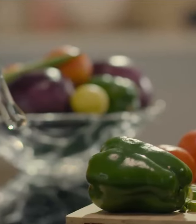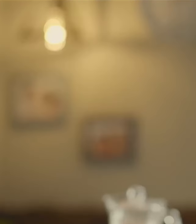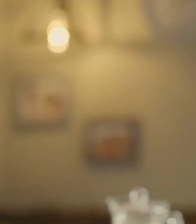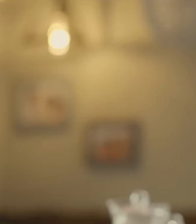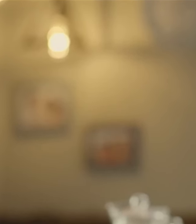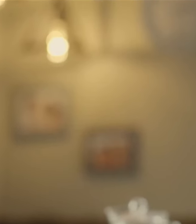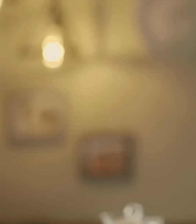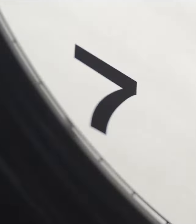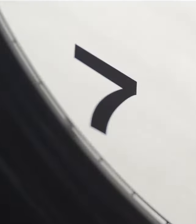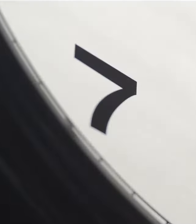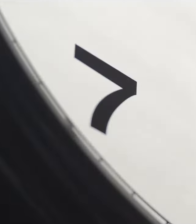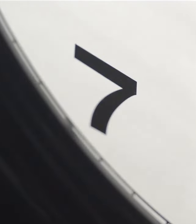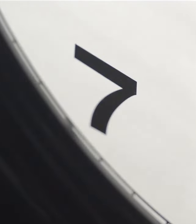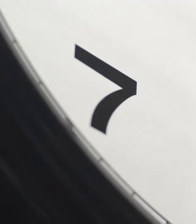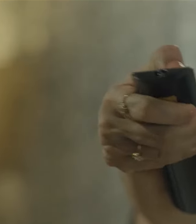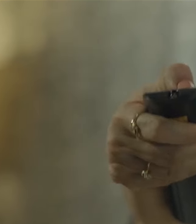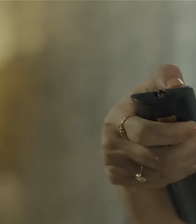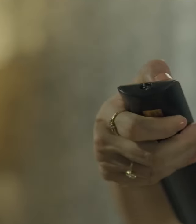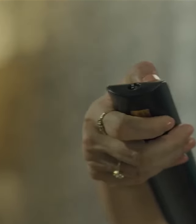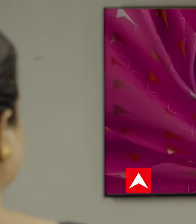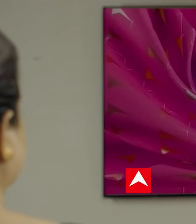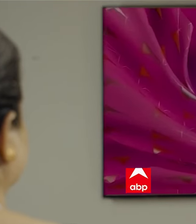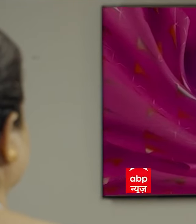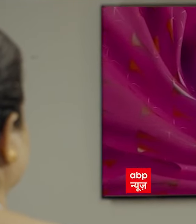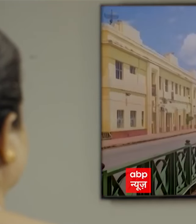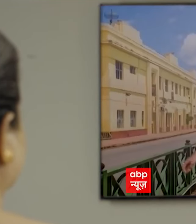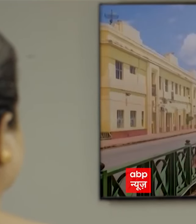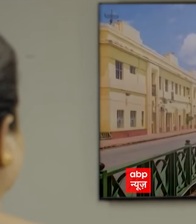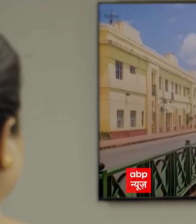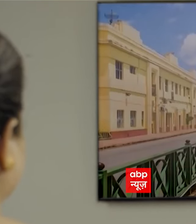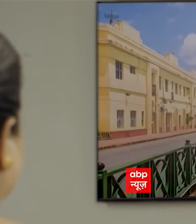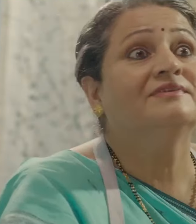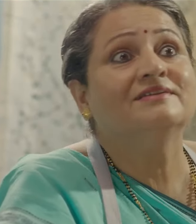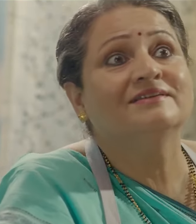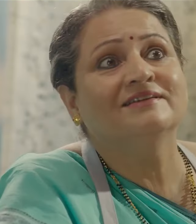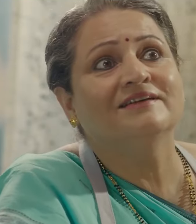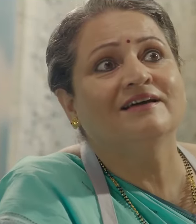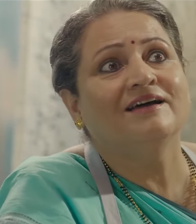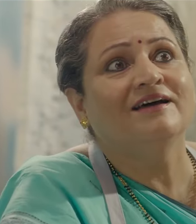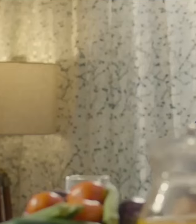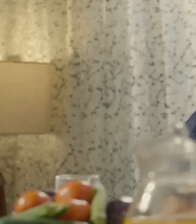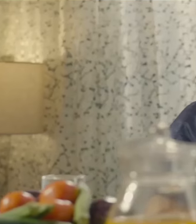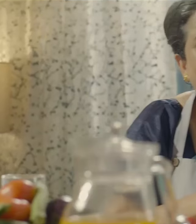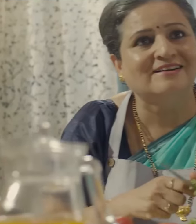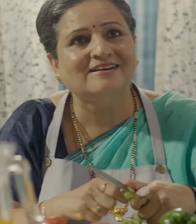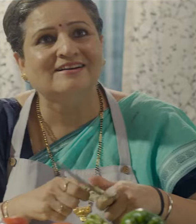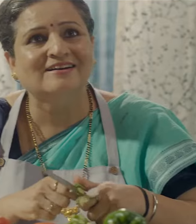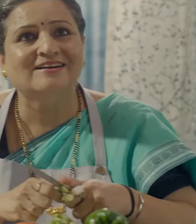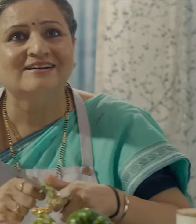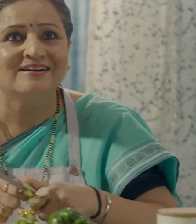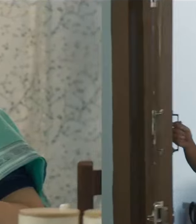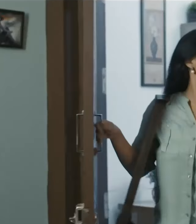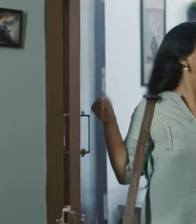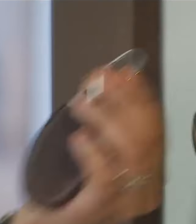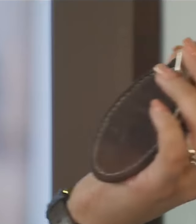जैसे ही घड़ी का काटा दोपहर 2:30 पे आए, बबीता जी का दिल सास बहु साजिश के लिए मचल जाए